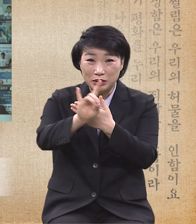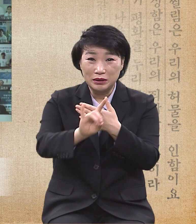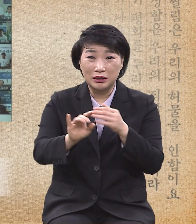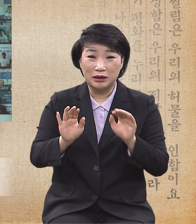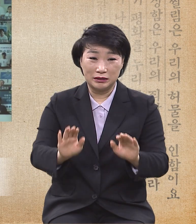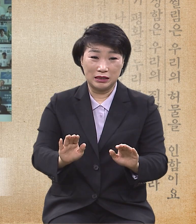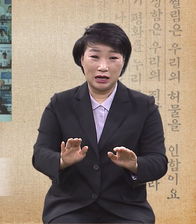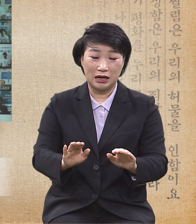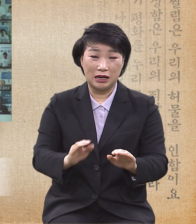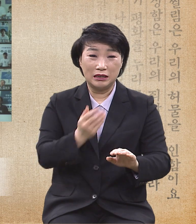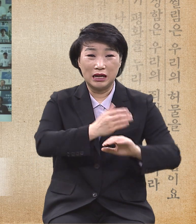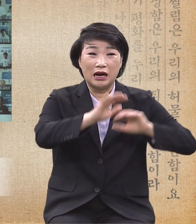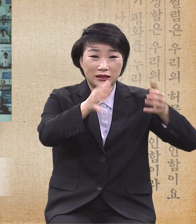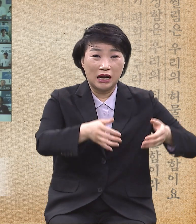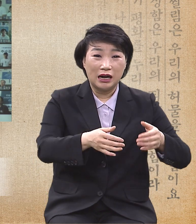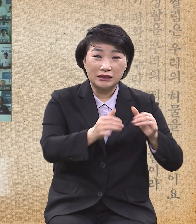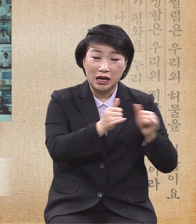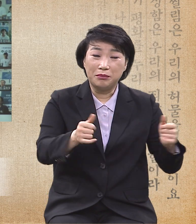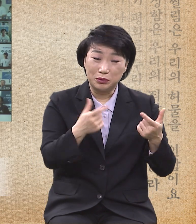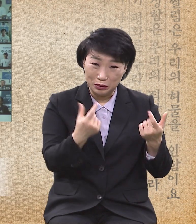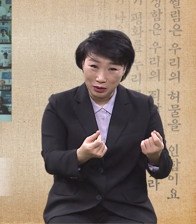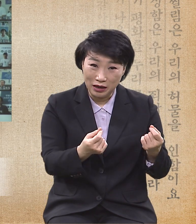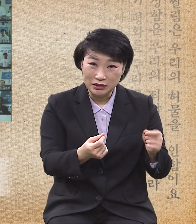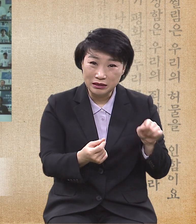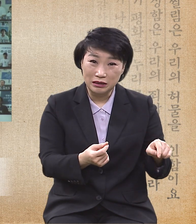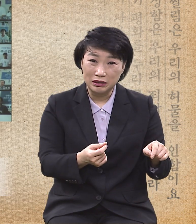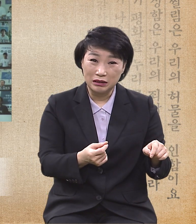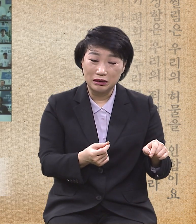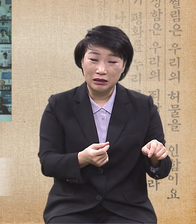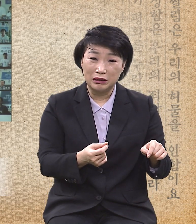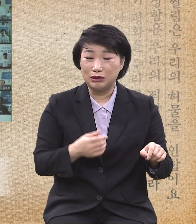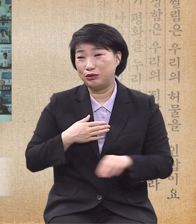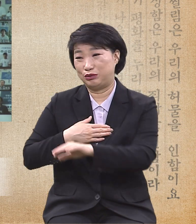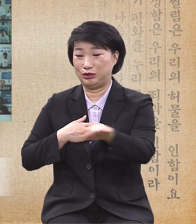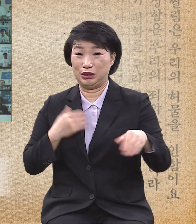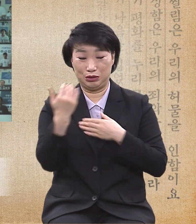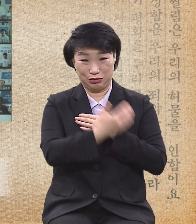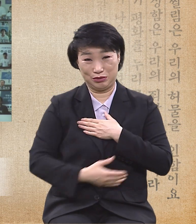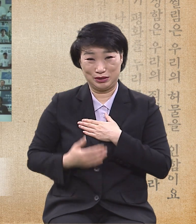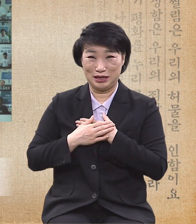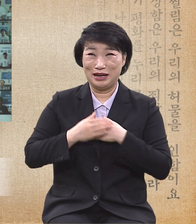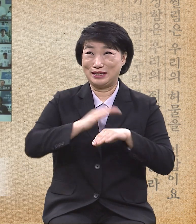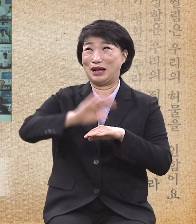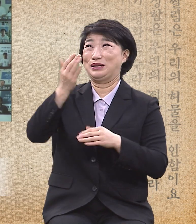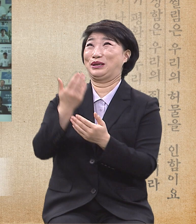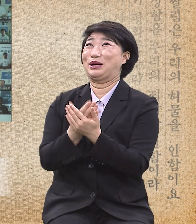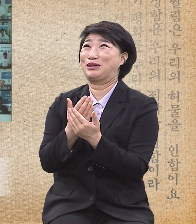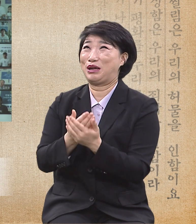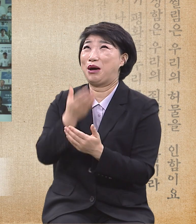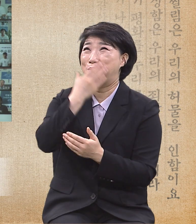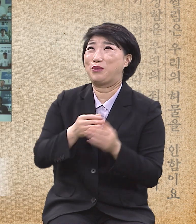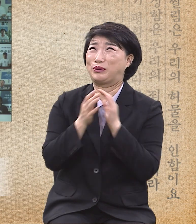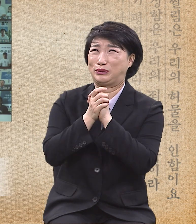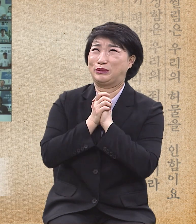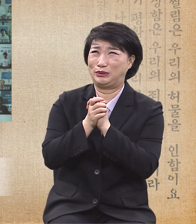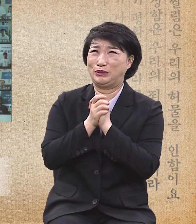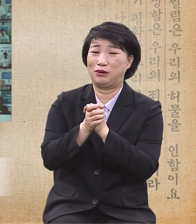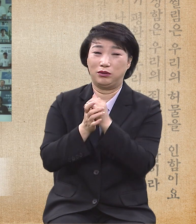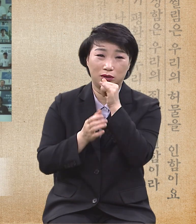외식하면서 이방인의 종교와 똑같이 육신이 잘되게 해달라는 복을